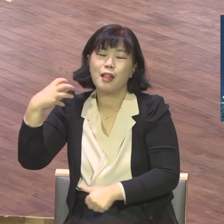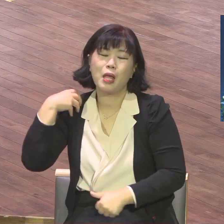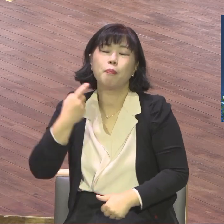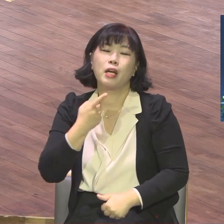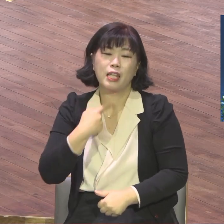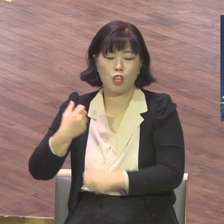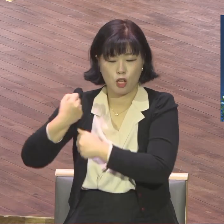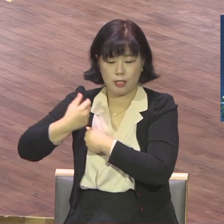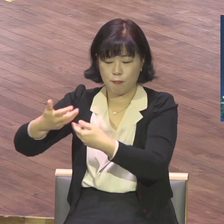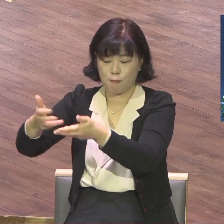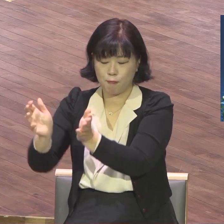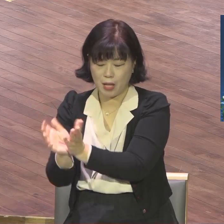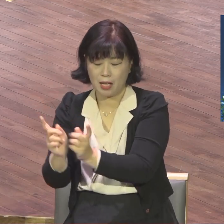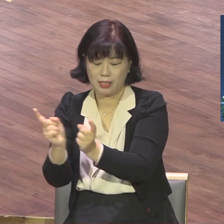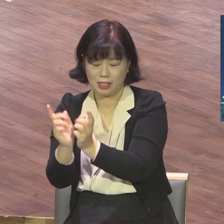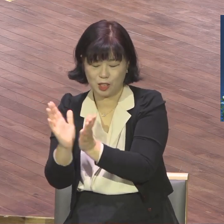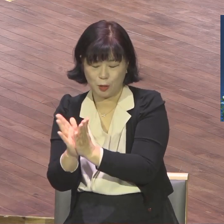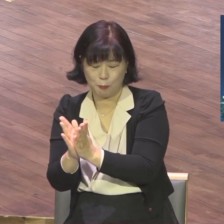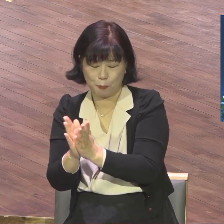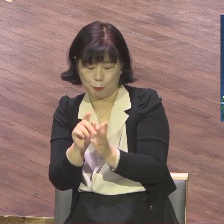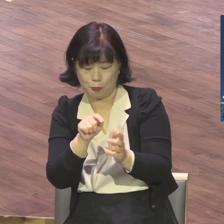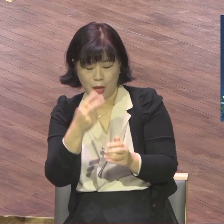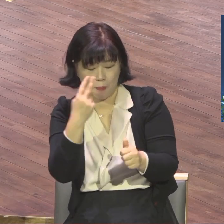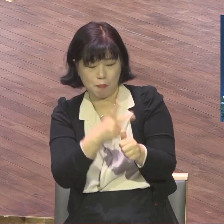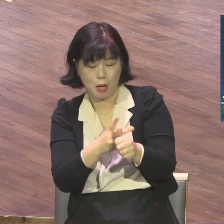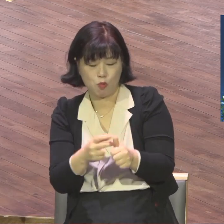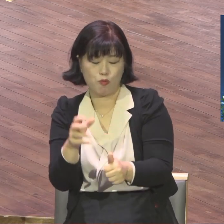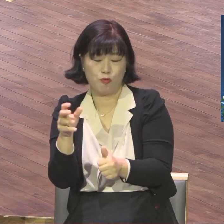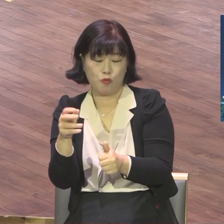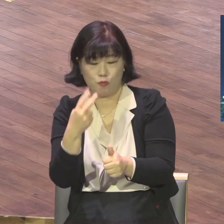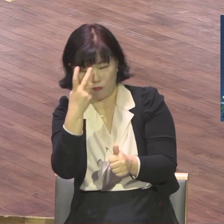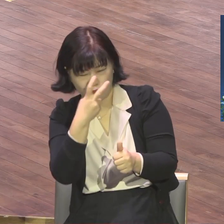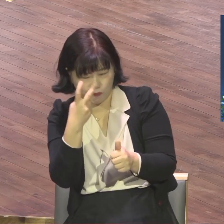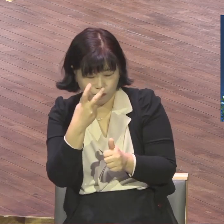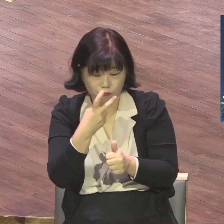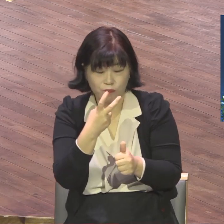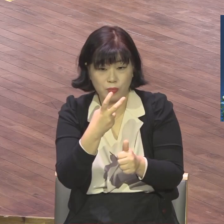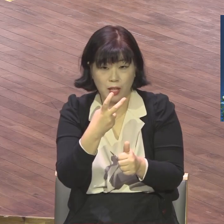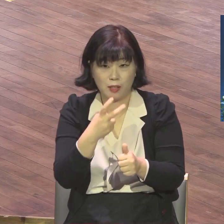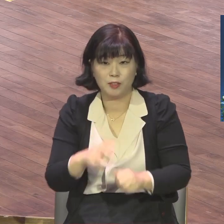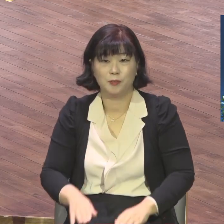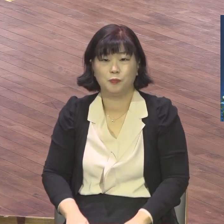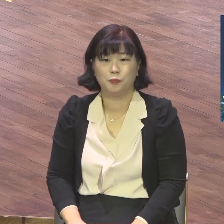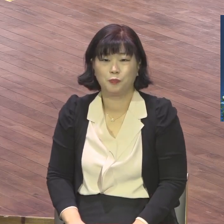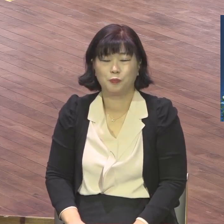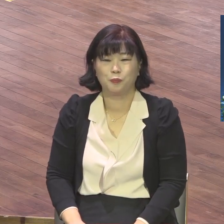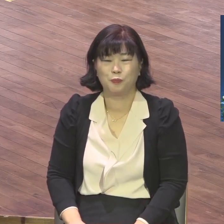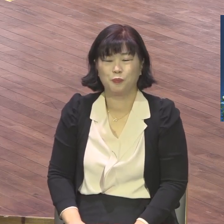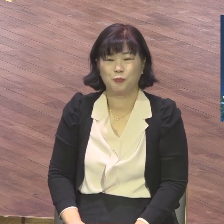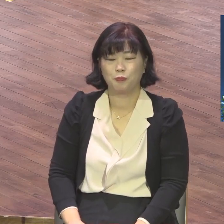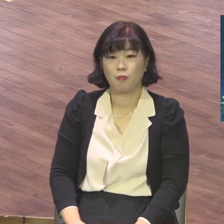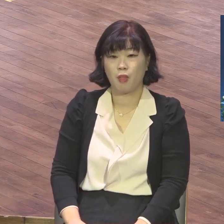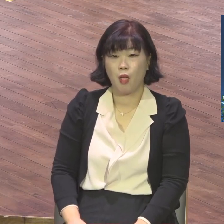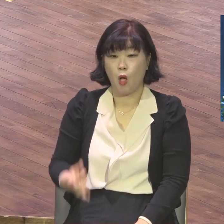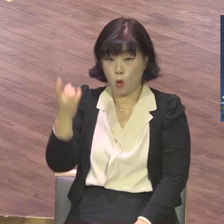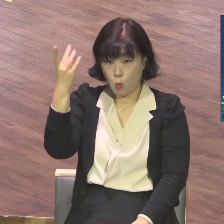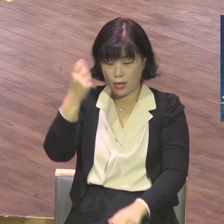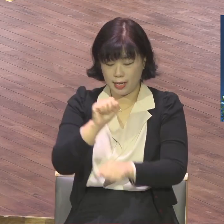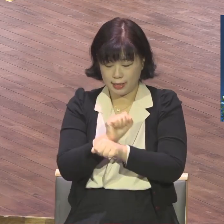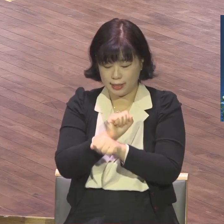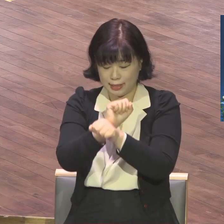두 사람의 군인과 쇠사슬을 양손 양팔에 같이 그 연결돼 있었어요. 꼼짝 못하지요.